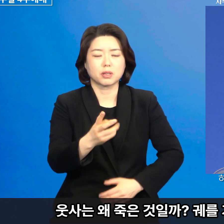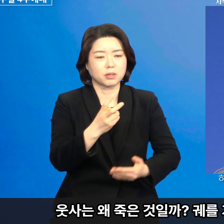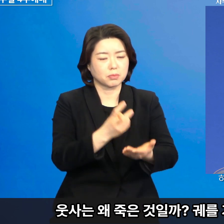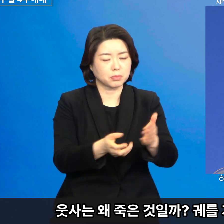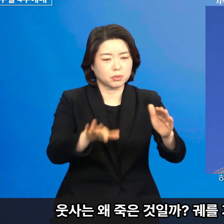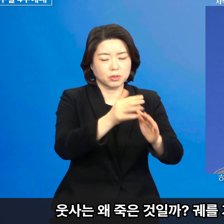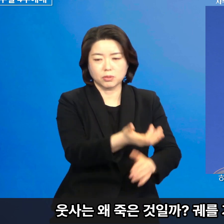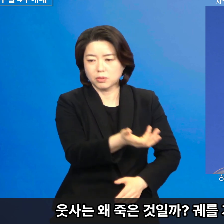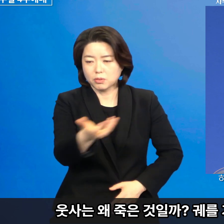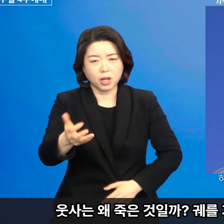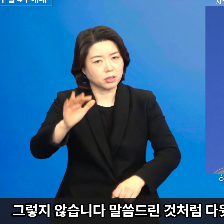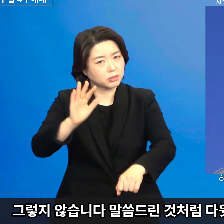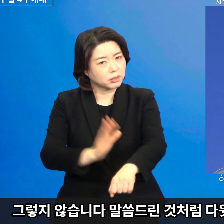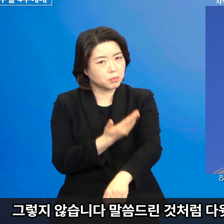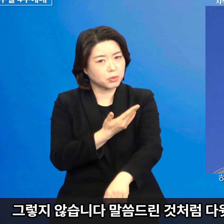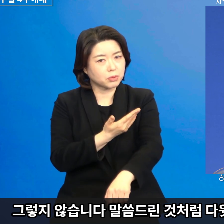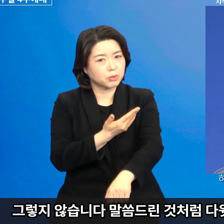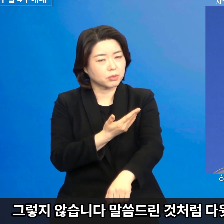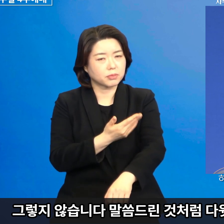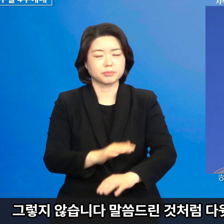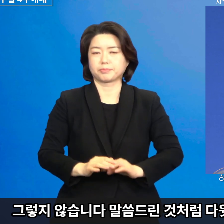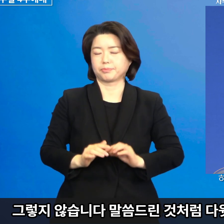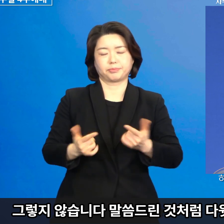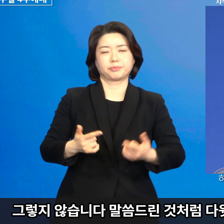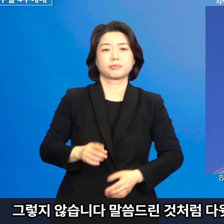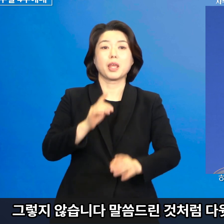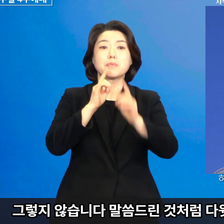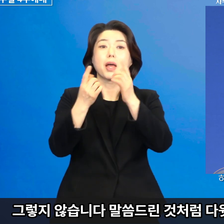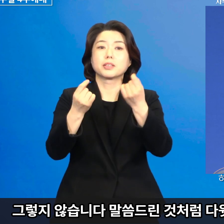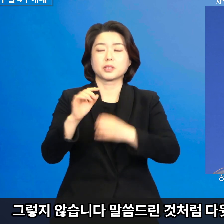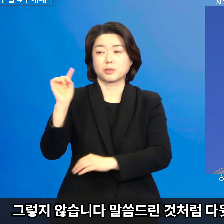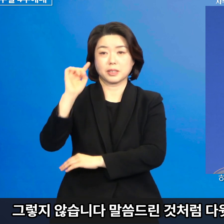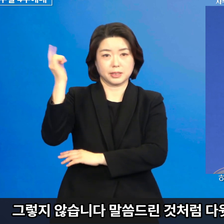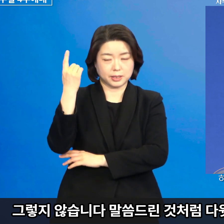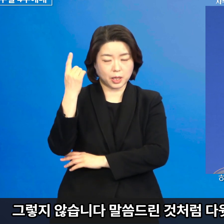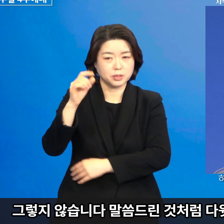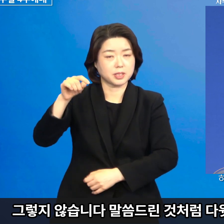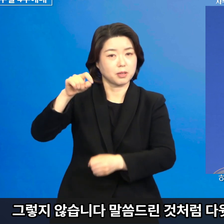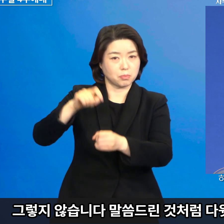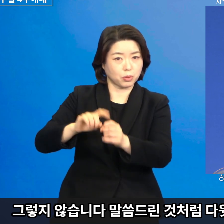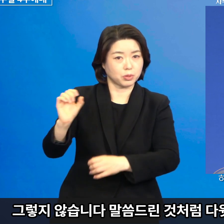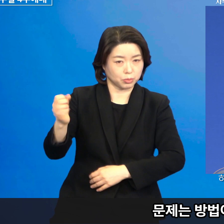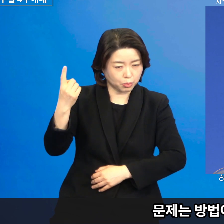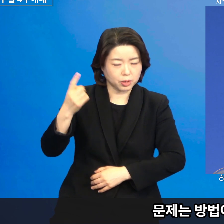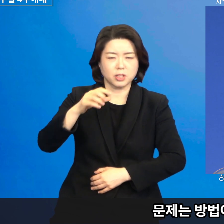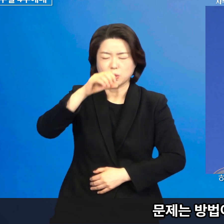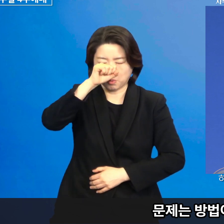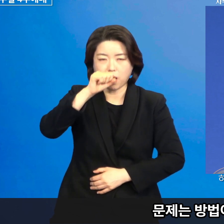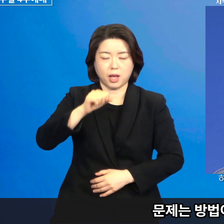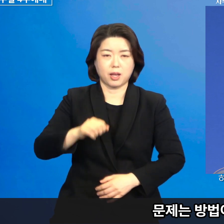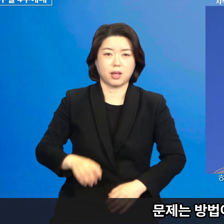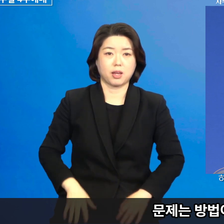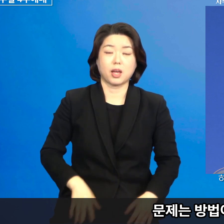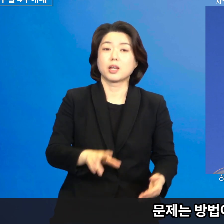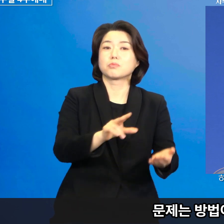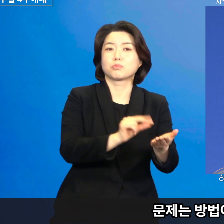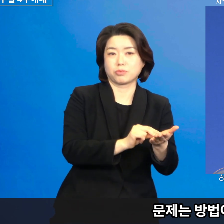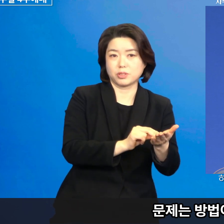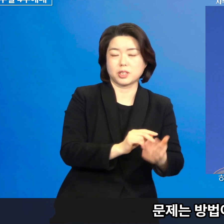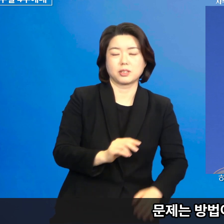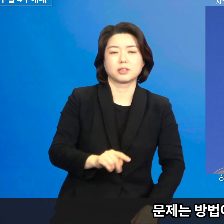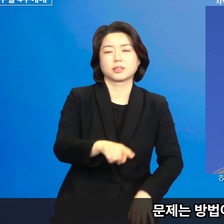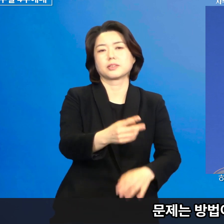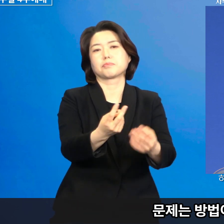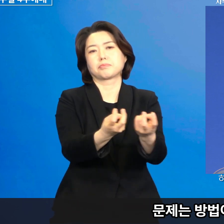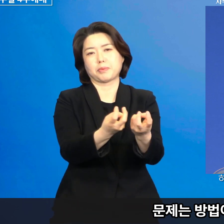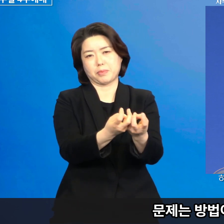것일까? 그렇지 않습니다. 말씀드린 것처럼 다윗의 의도는 매우 선한 것이었습니다. 문제는